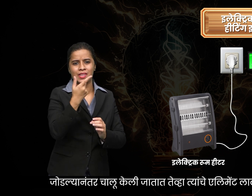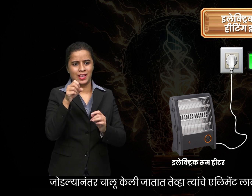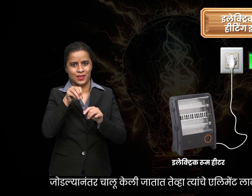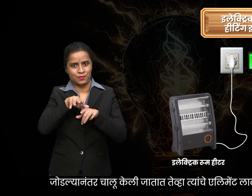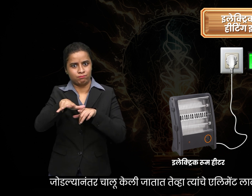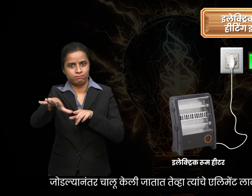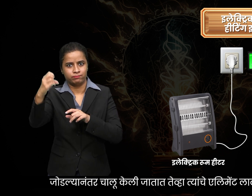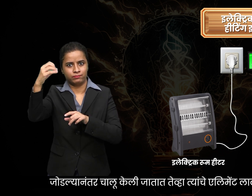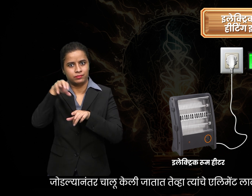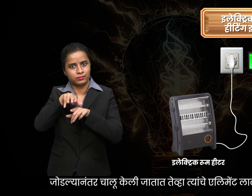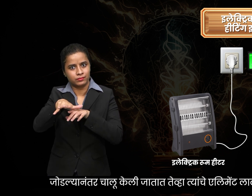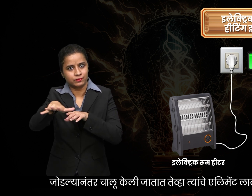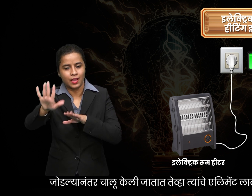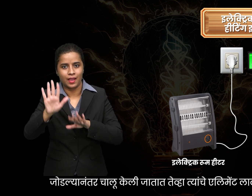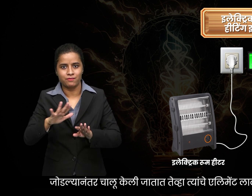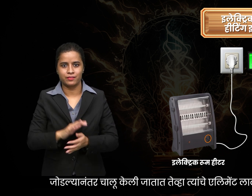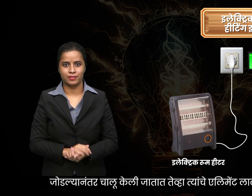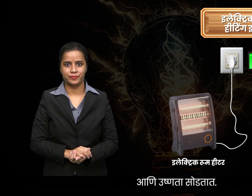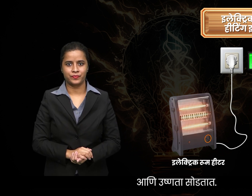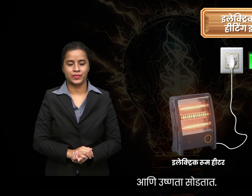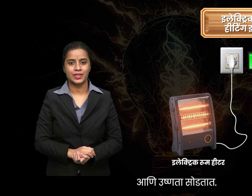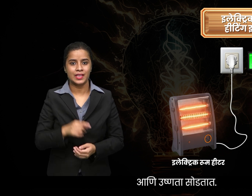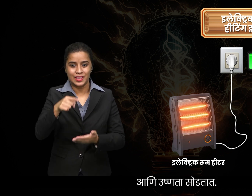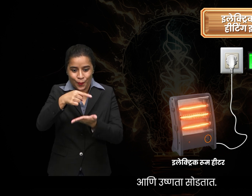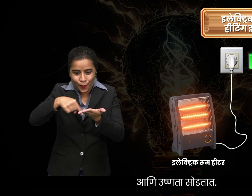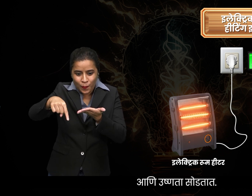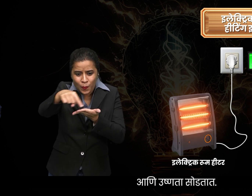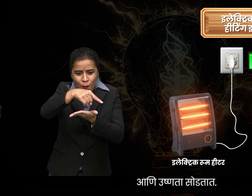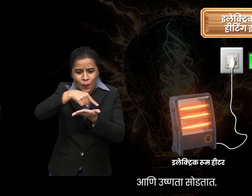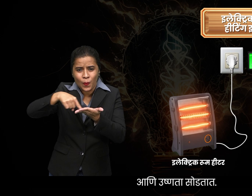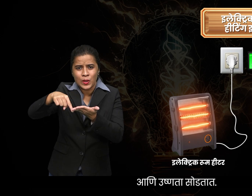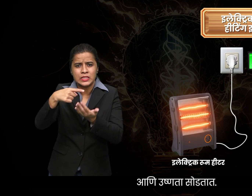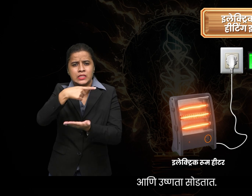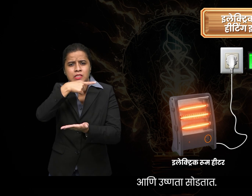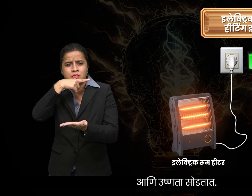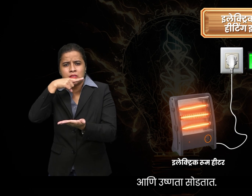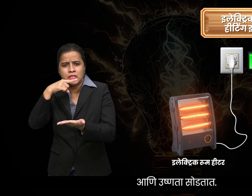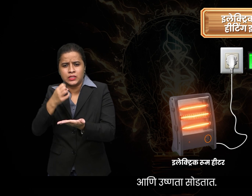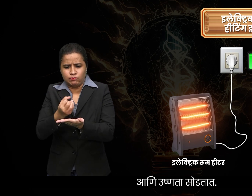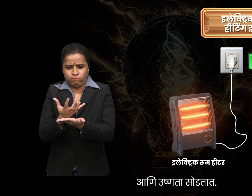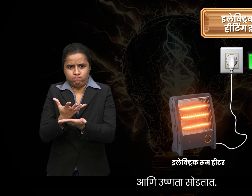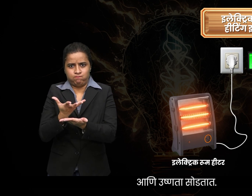तेव्हा त्याचे एलिमेंट लाल गरम होतात आणि उष्णता सोडतात.